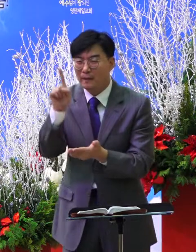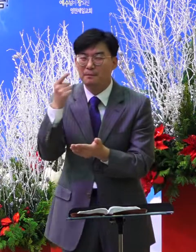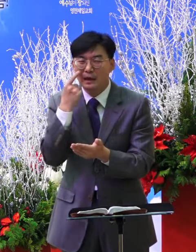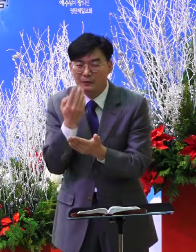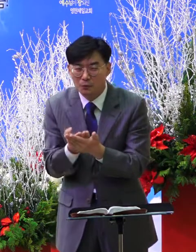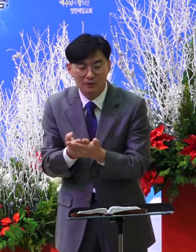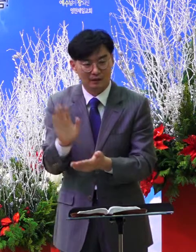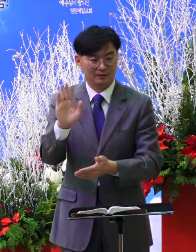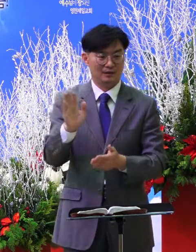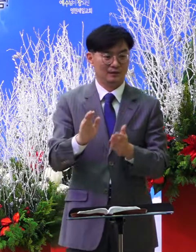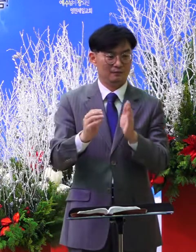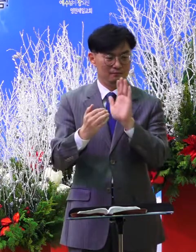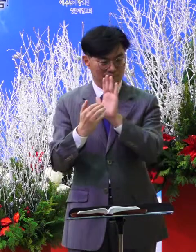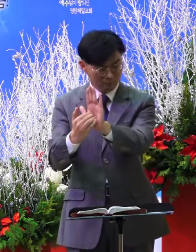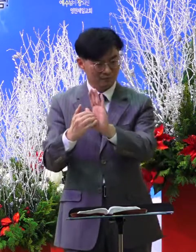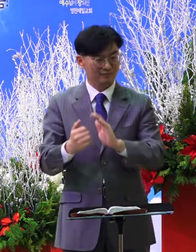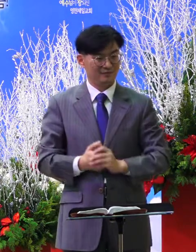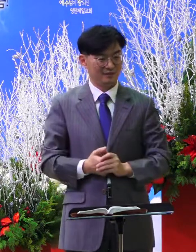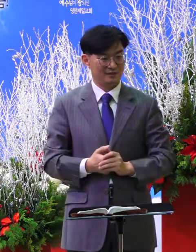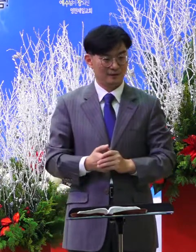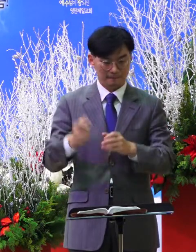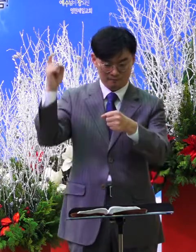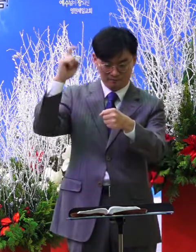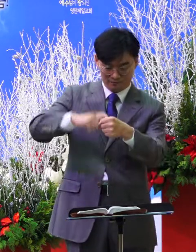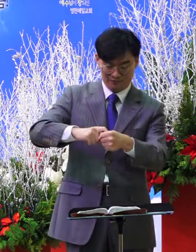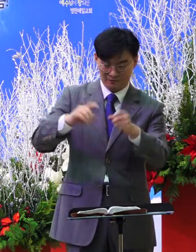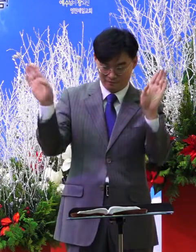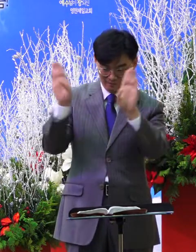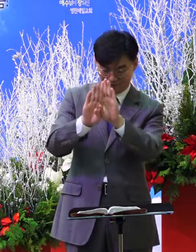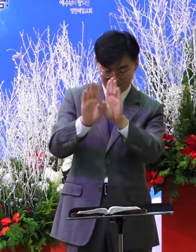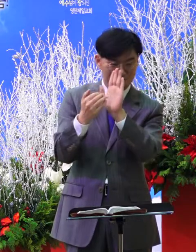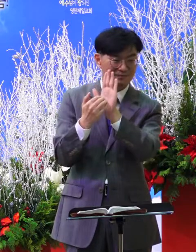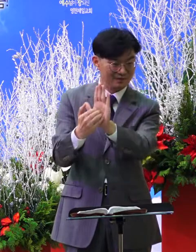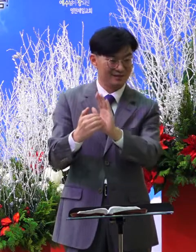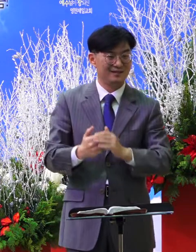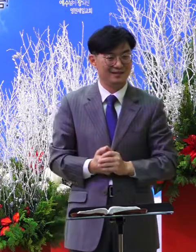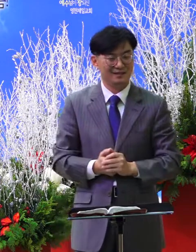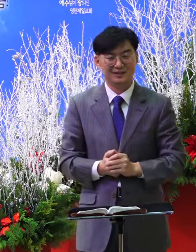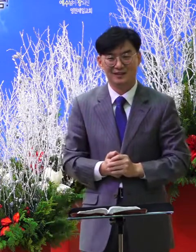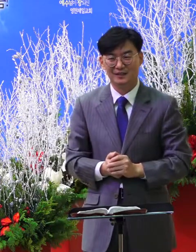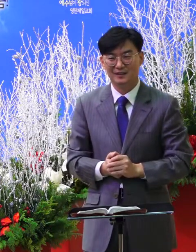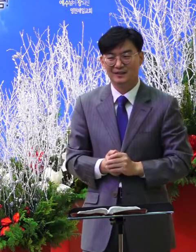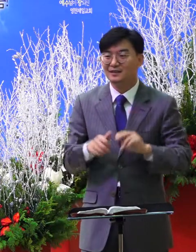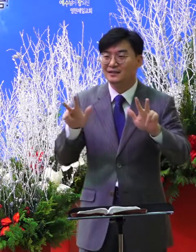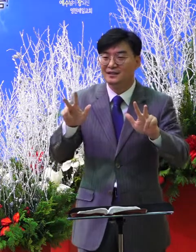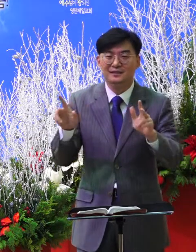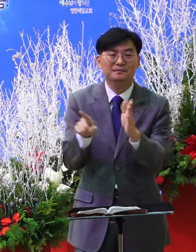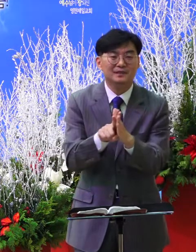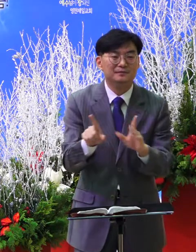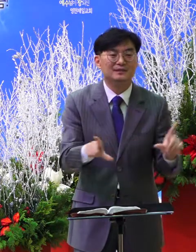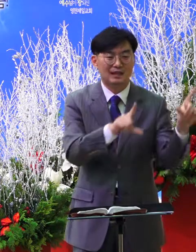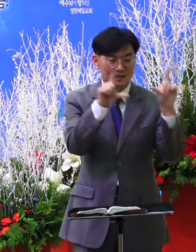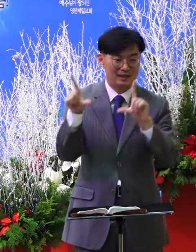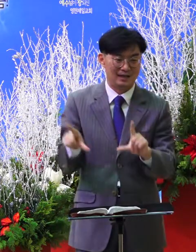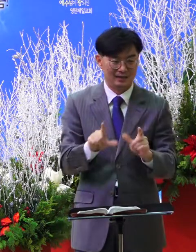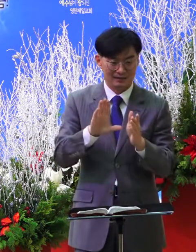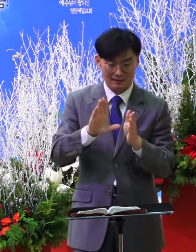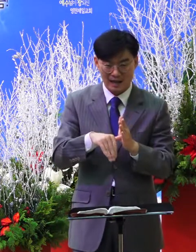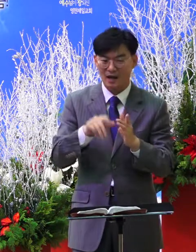지금 신앙생활을 하고 있다고 해서 안심할 수 없습니다. 예수님을 정말 사랑하고 사모하면서 신앙생활하는 것이